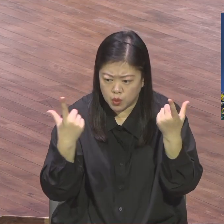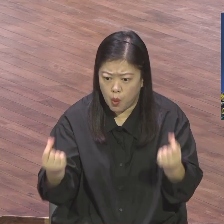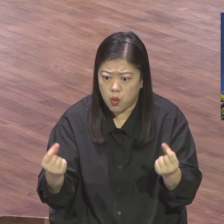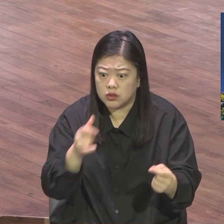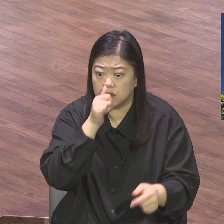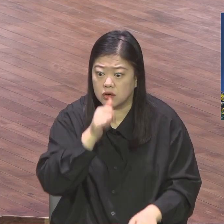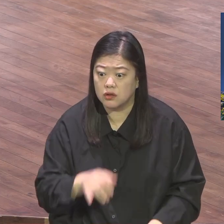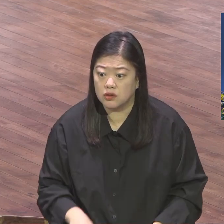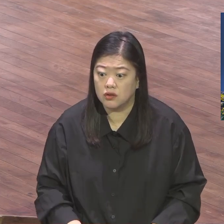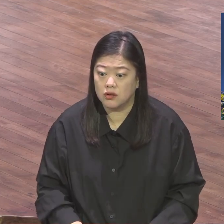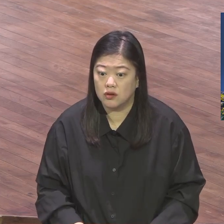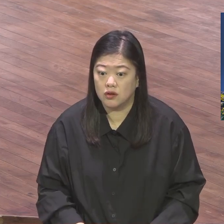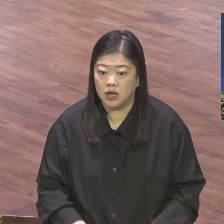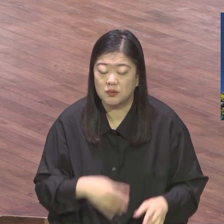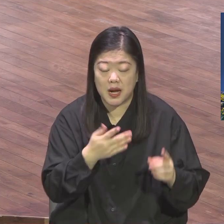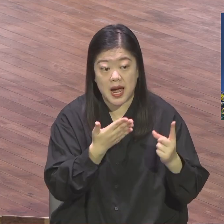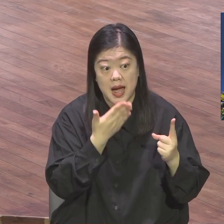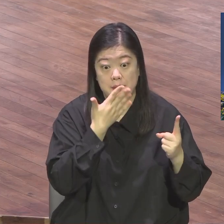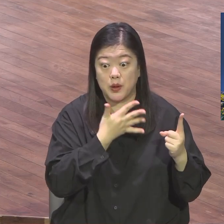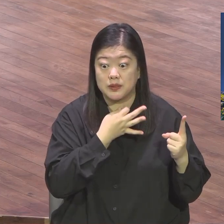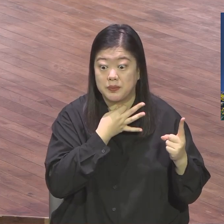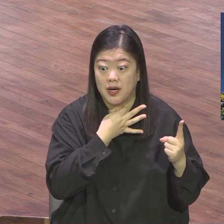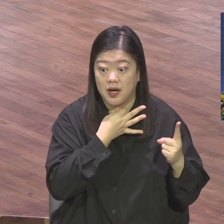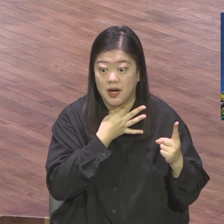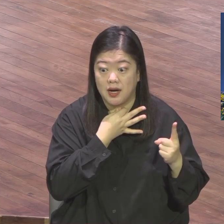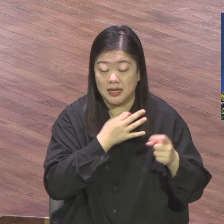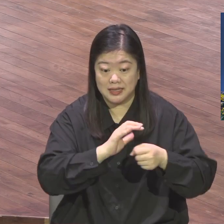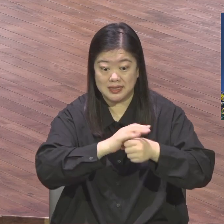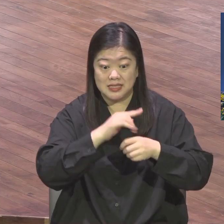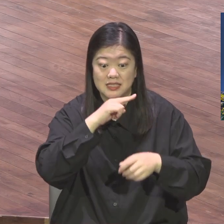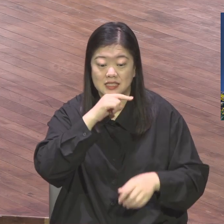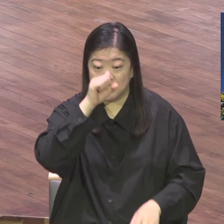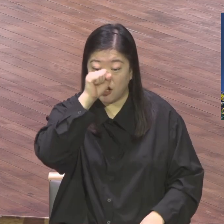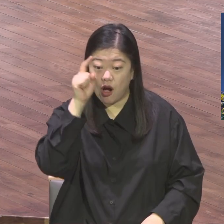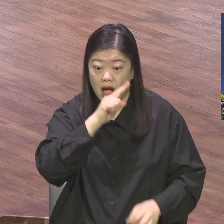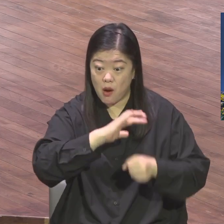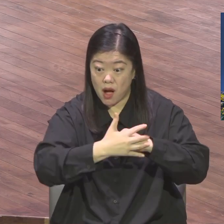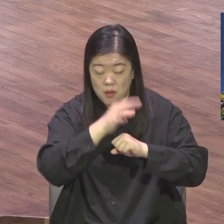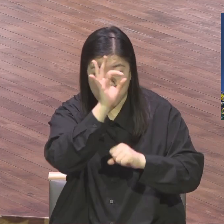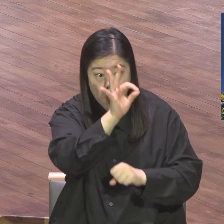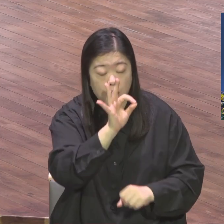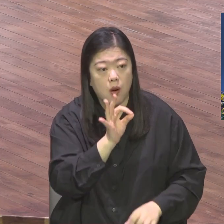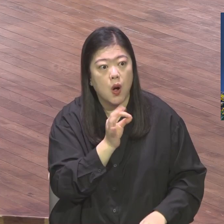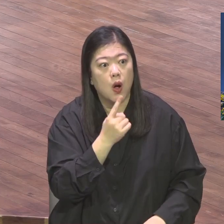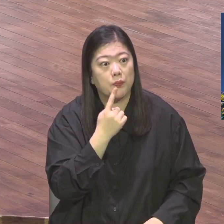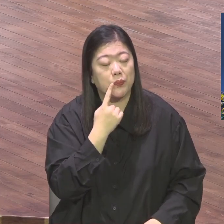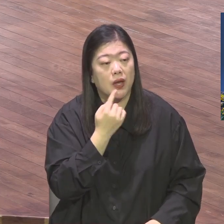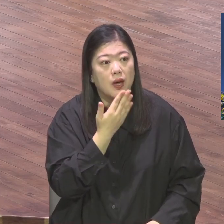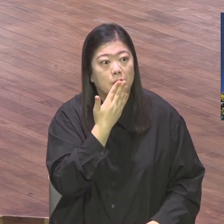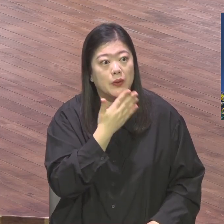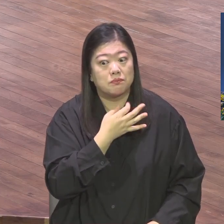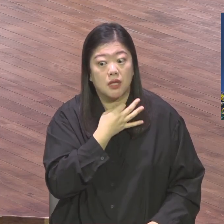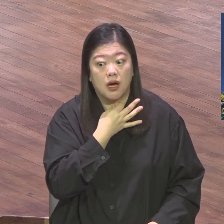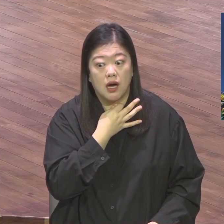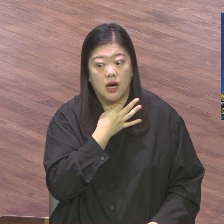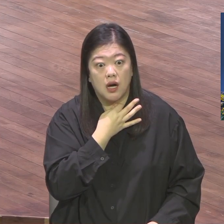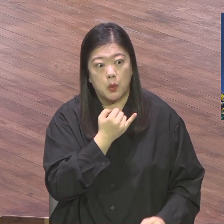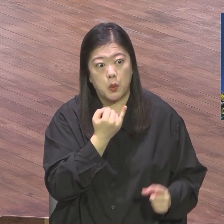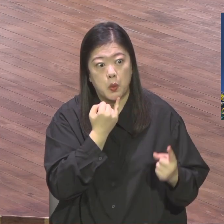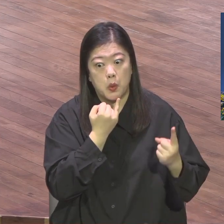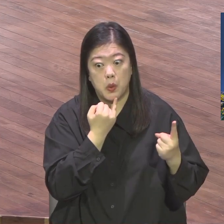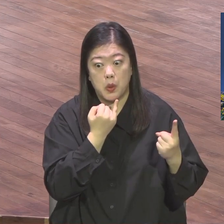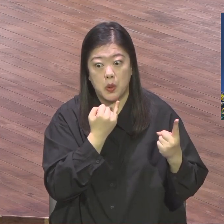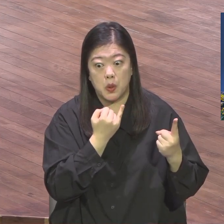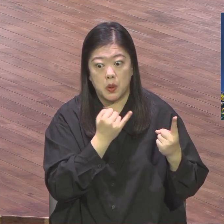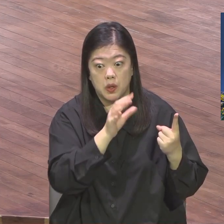실패했던 이 세 가지 시험. 사단은 예수님을 똑같이 공격했는데 완전 실패했잖아요.